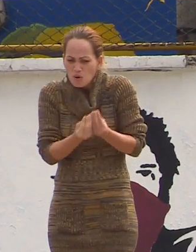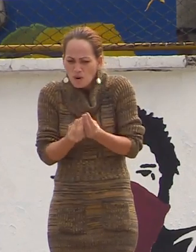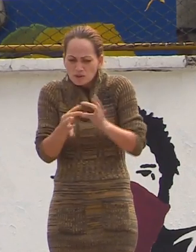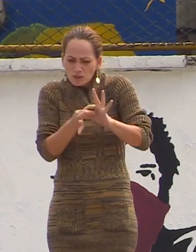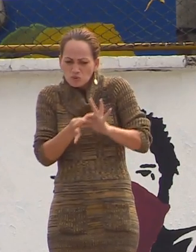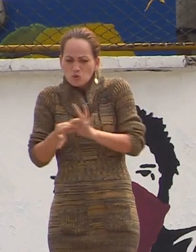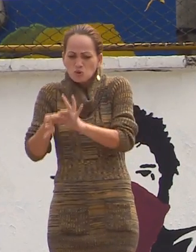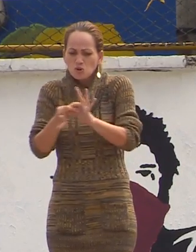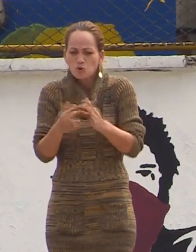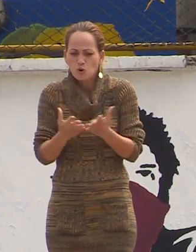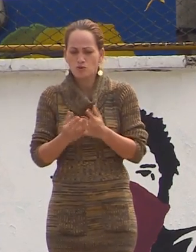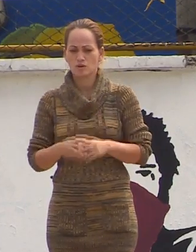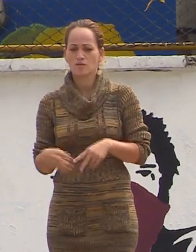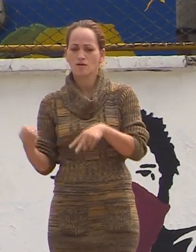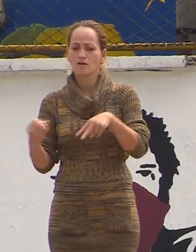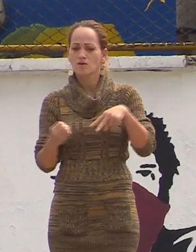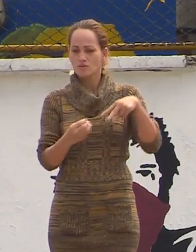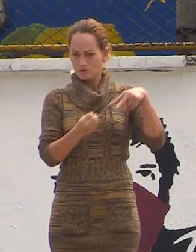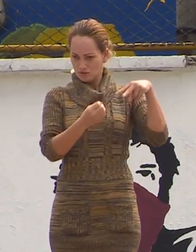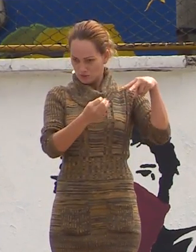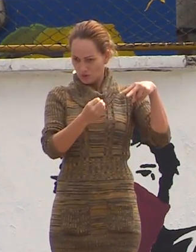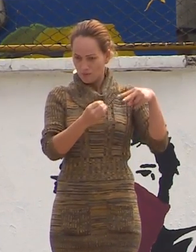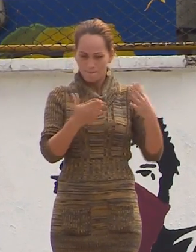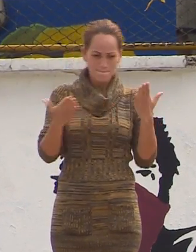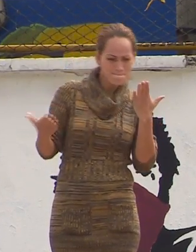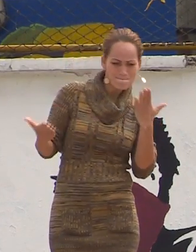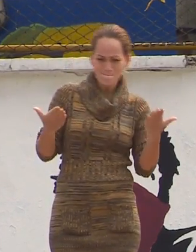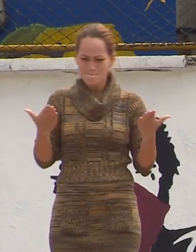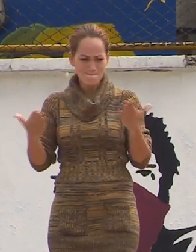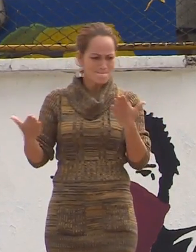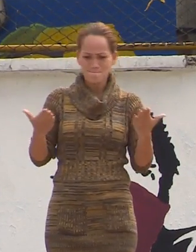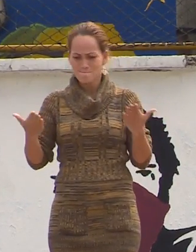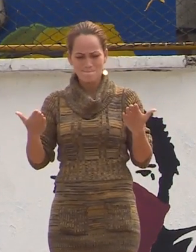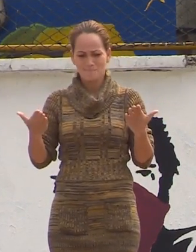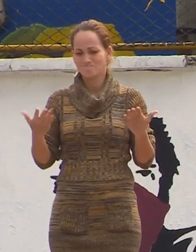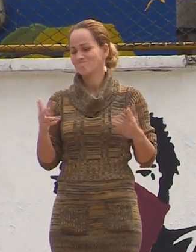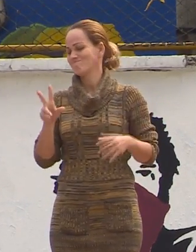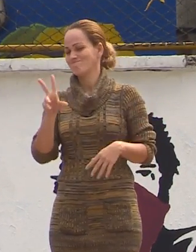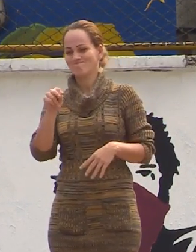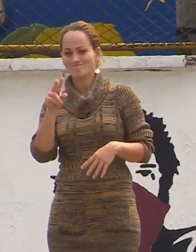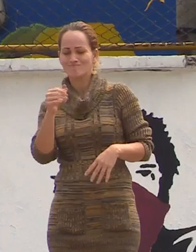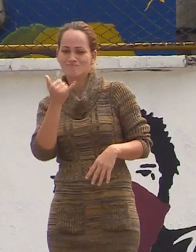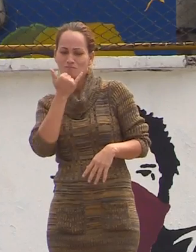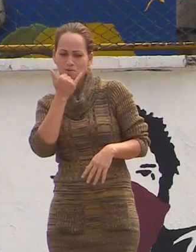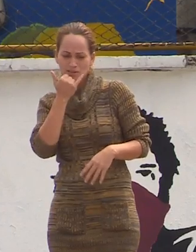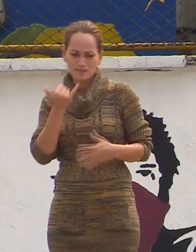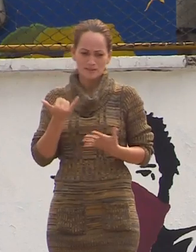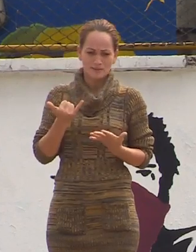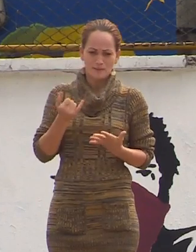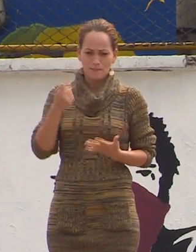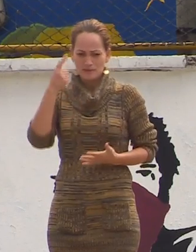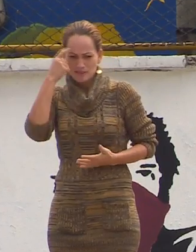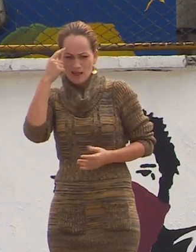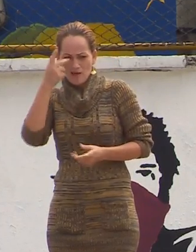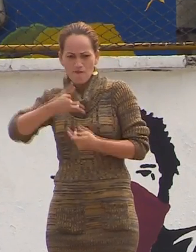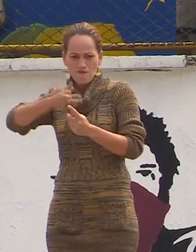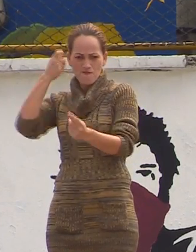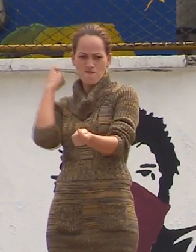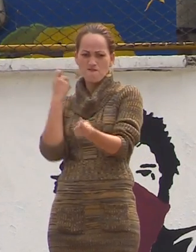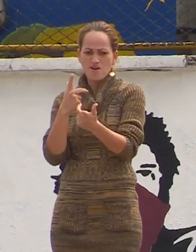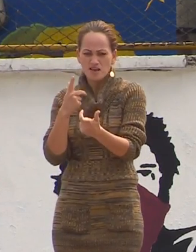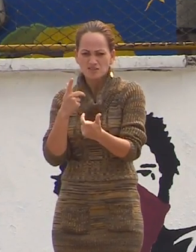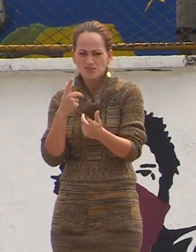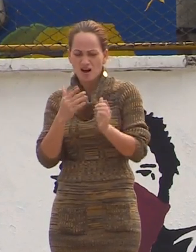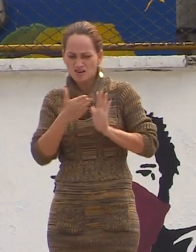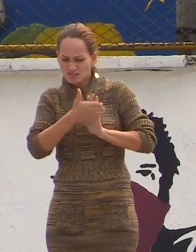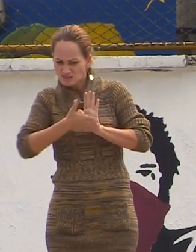en educación. Ni la una ni la otra pueden ser pensadas como flechas,